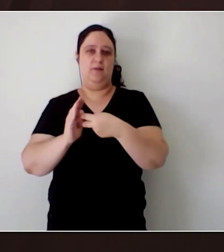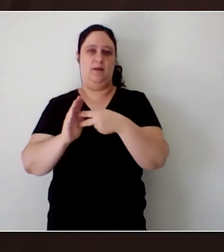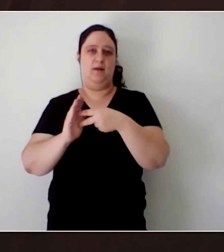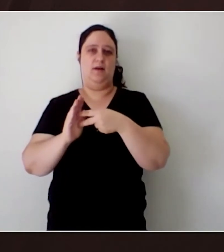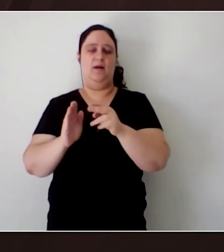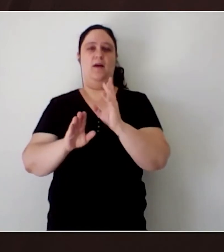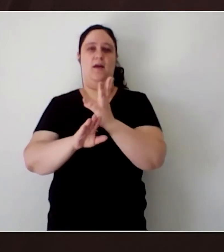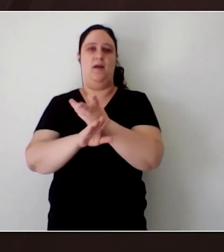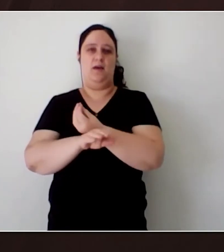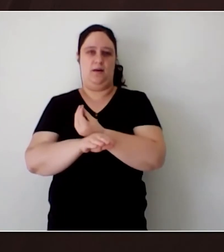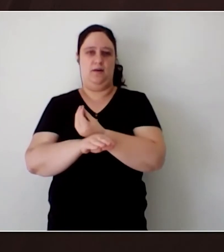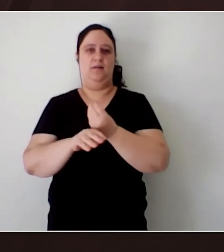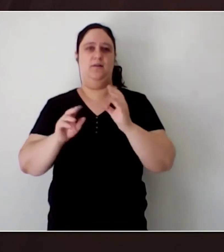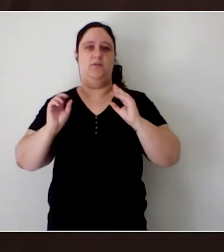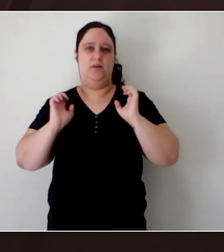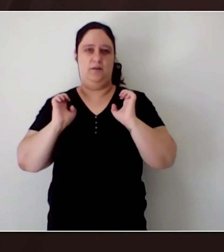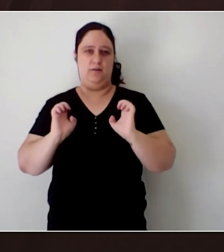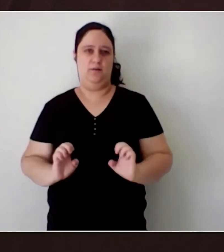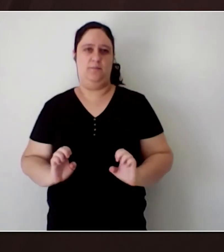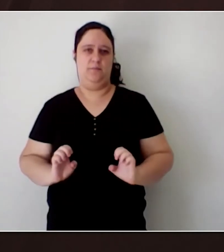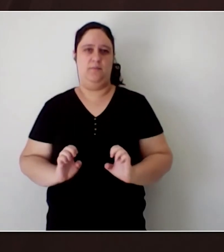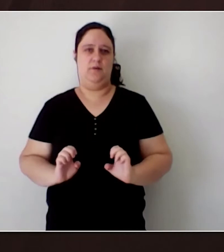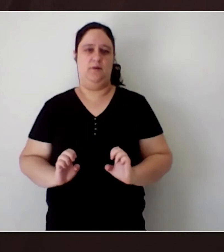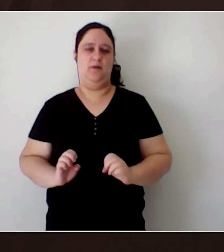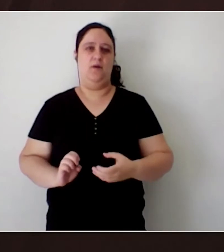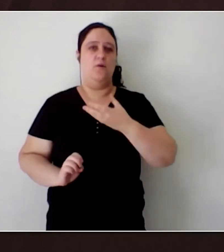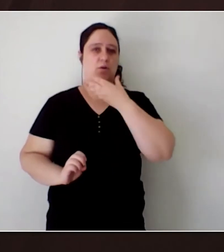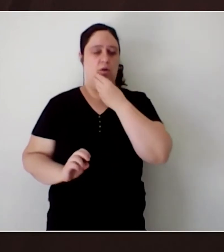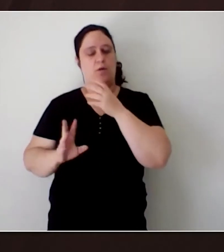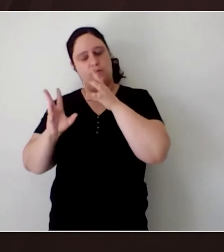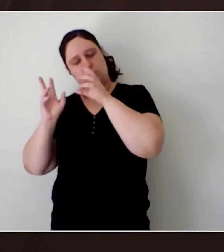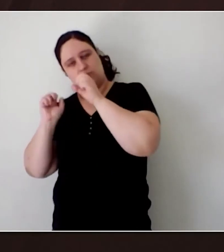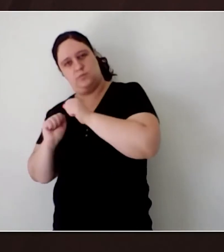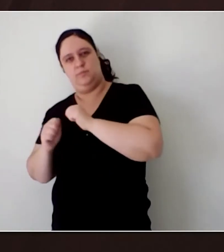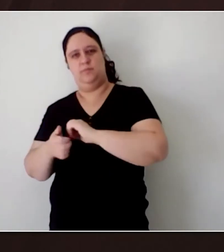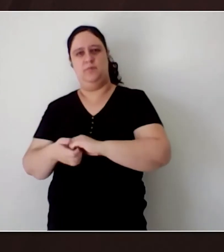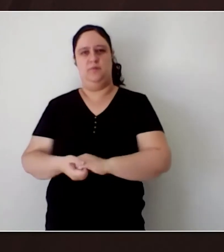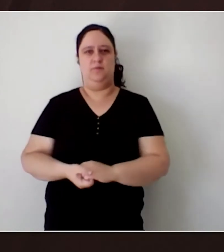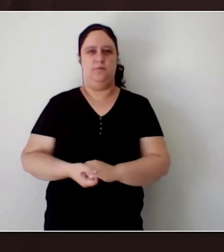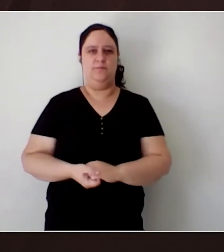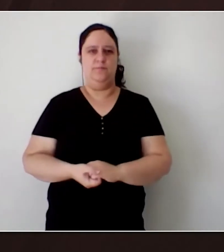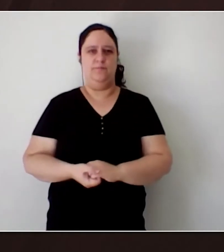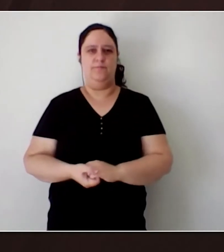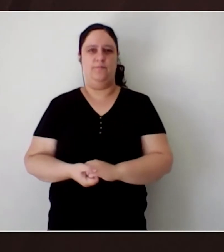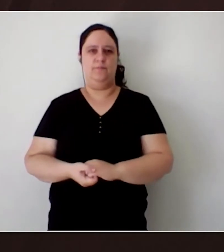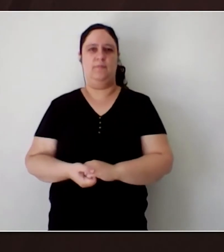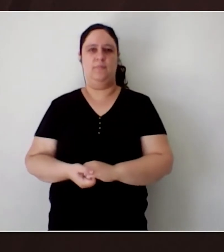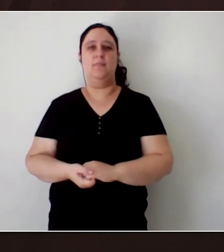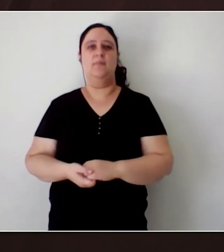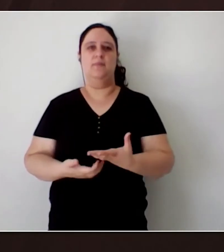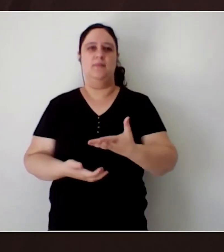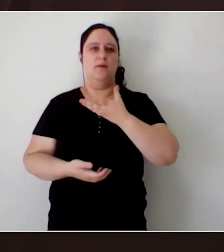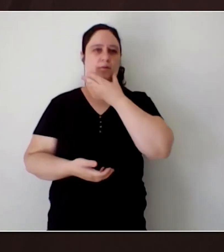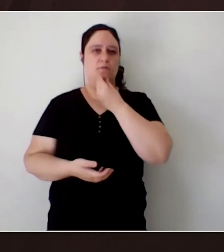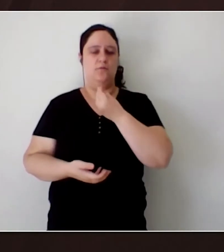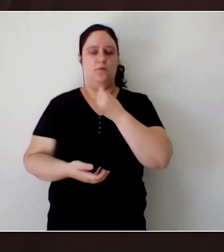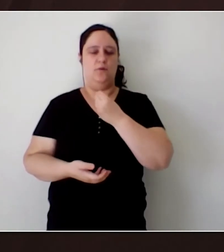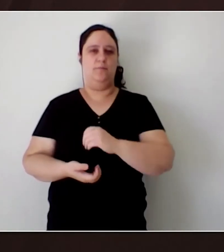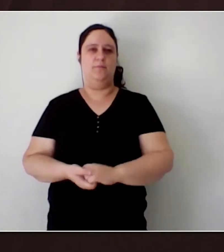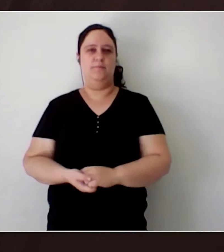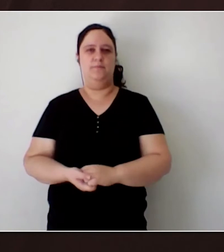servos do Senhor no campo, na igreja, tá? E quando o servo dorme, quando o